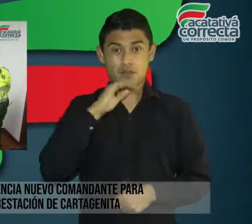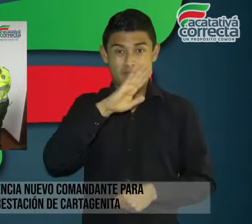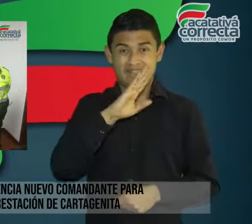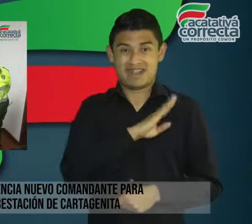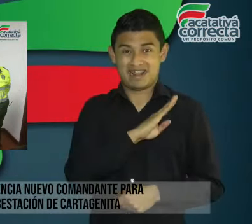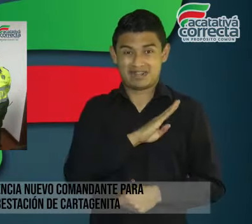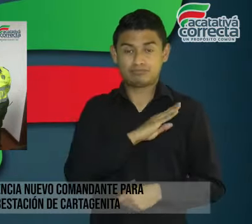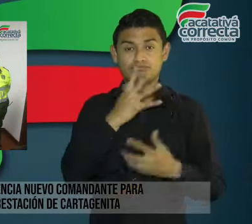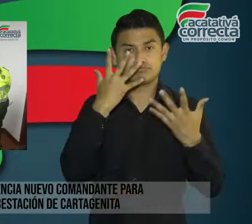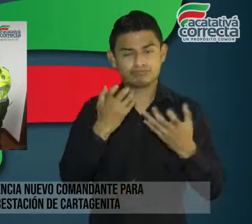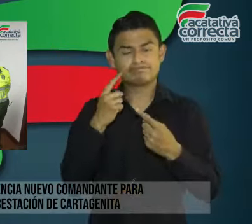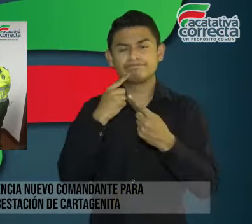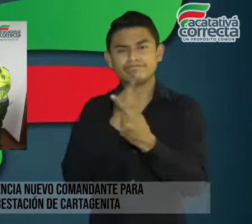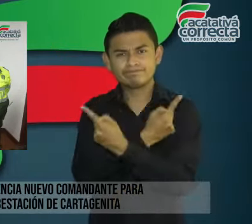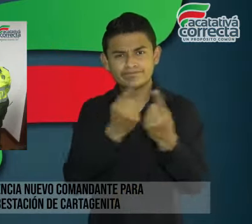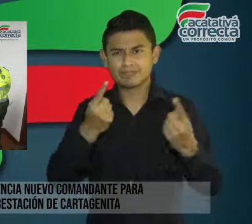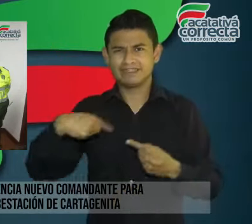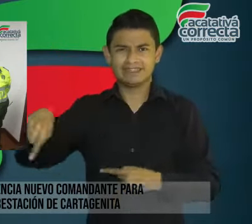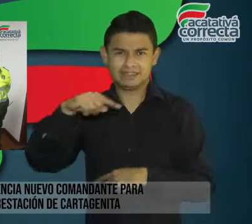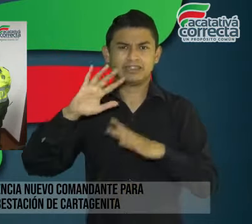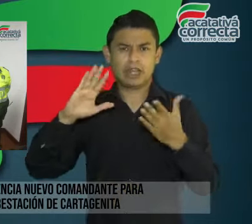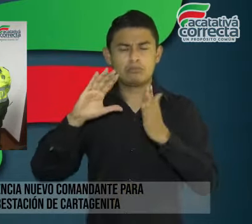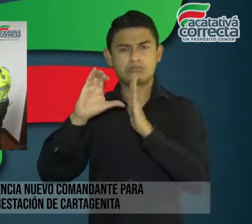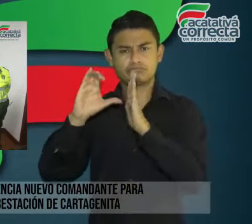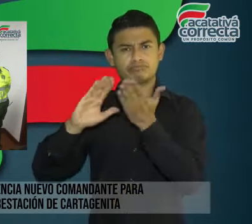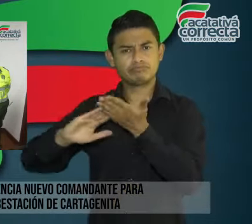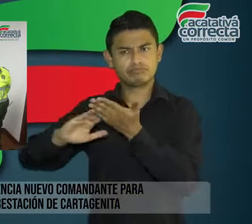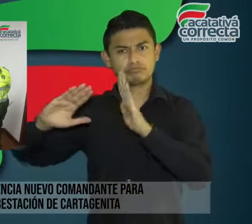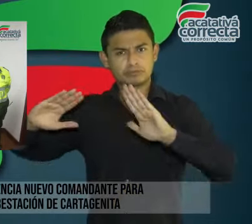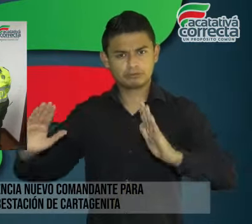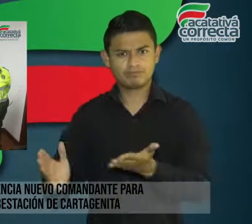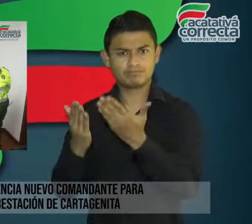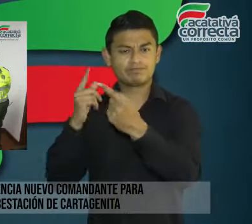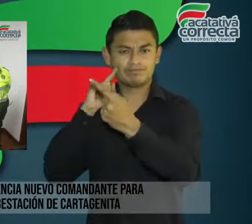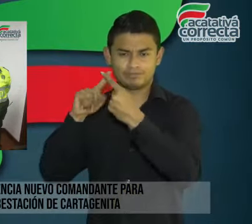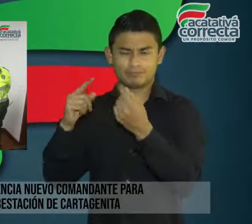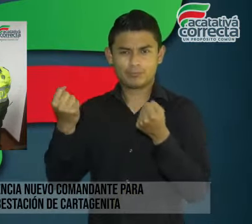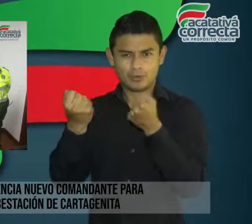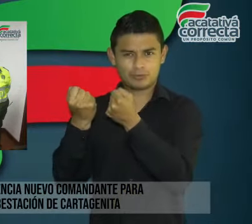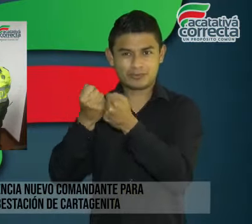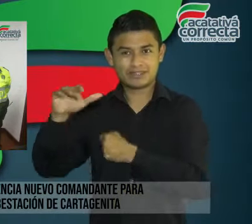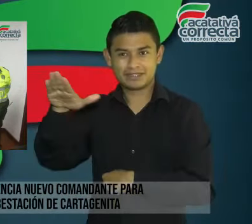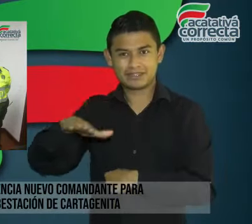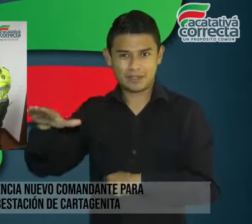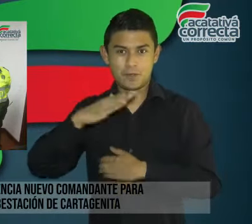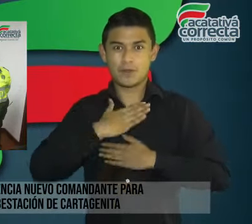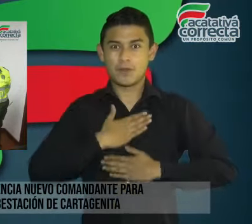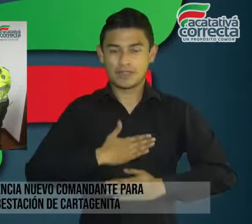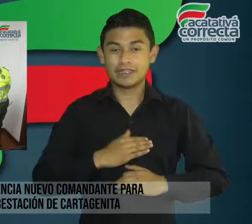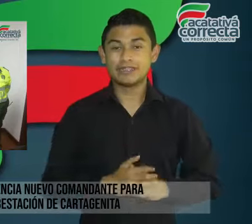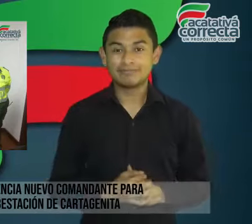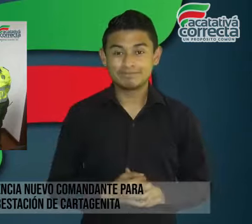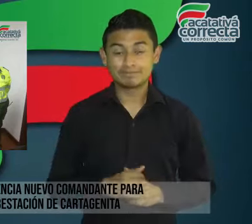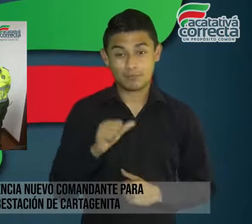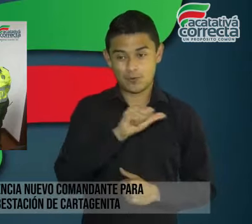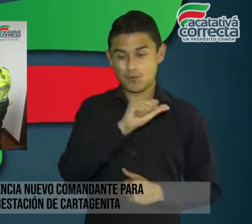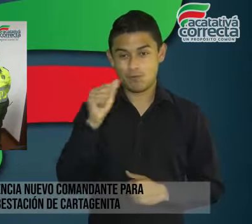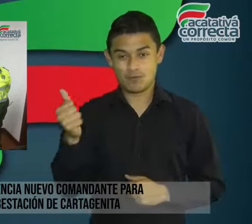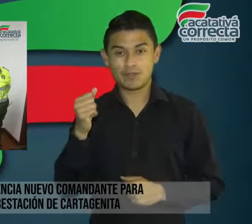manera operativa y preventiva los delitos de homicidio, lesiones personales y microtráfico, entre otras